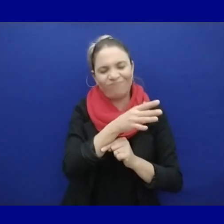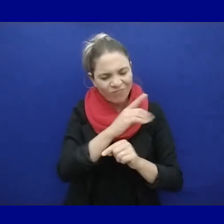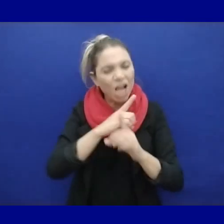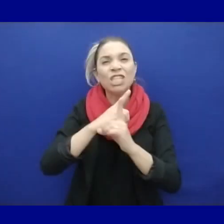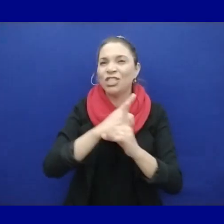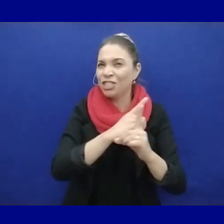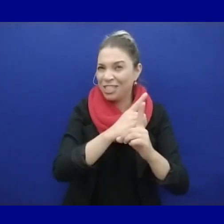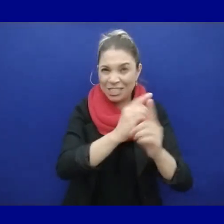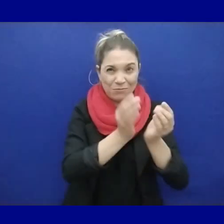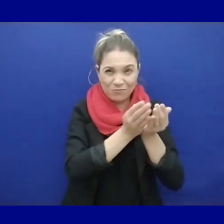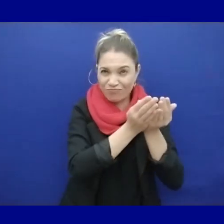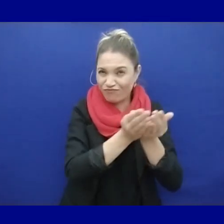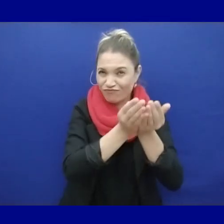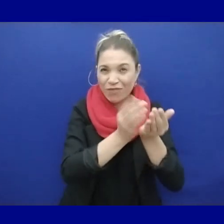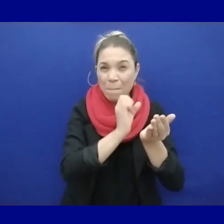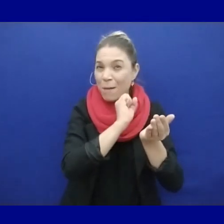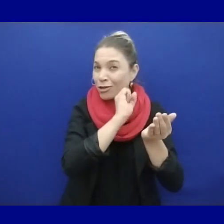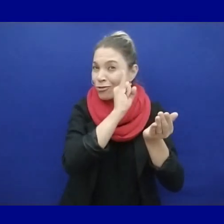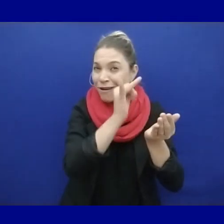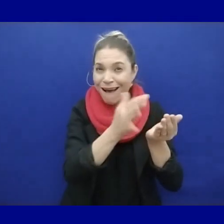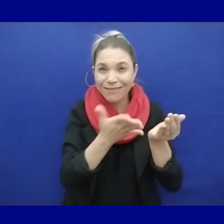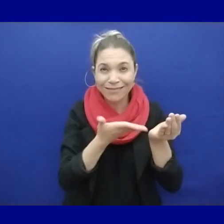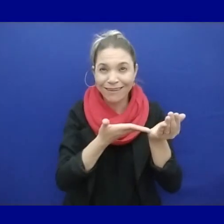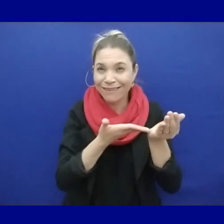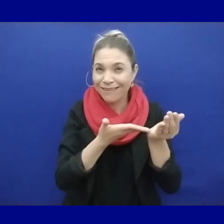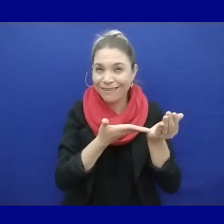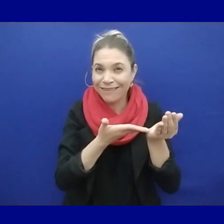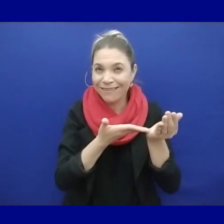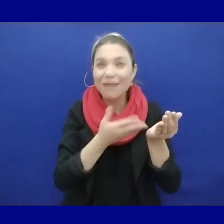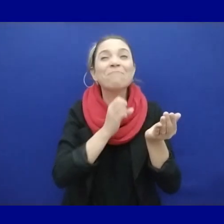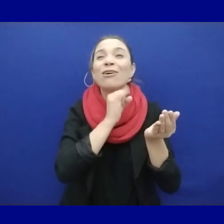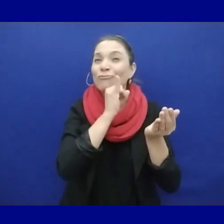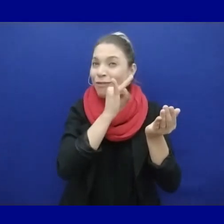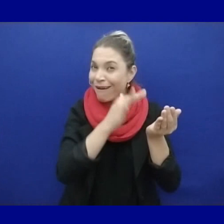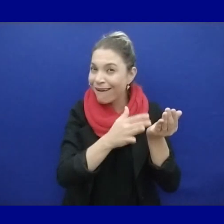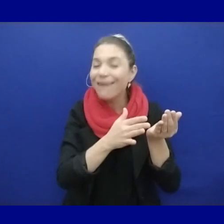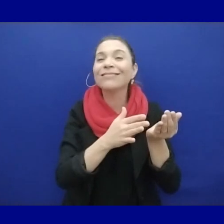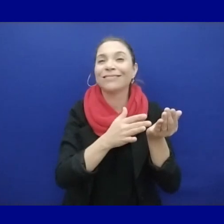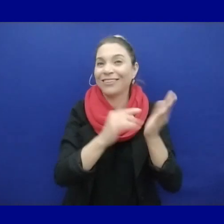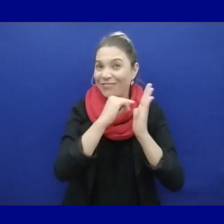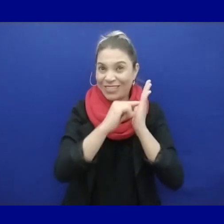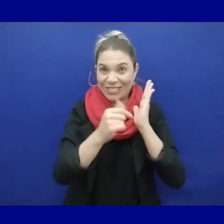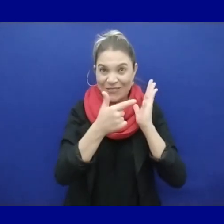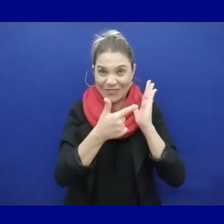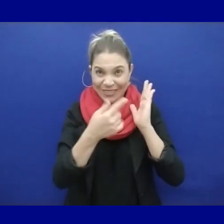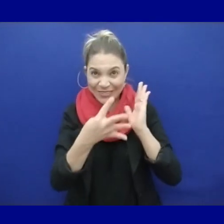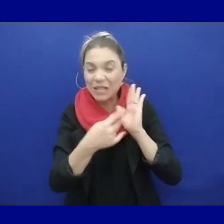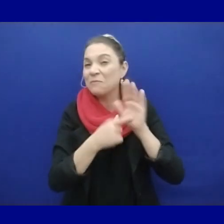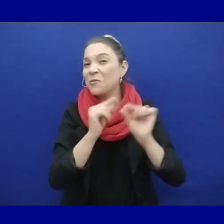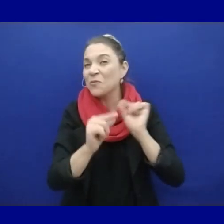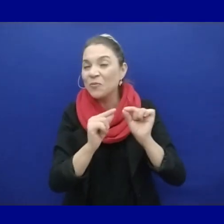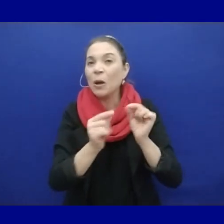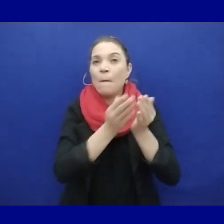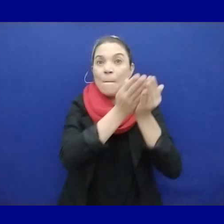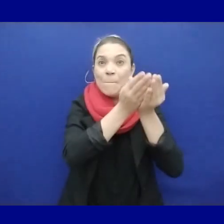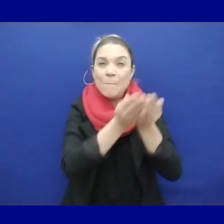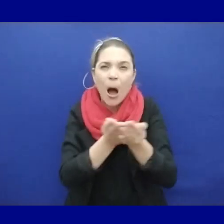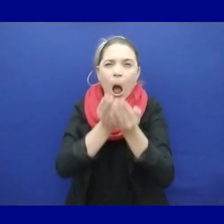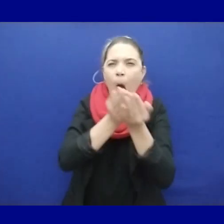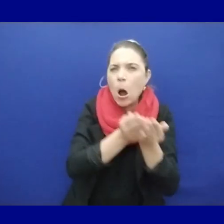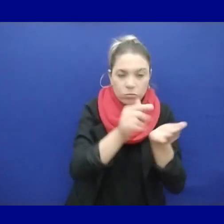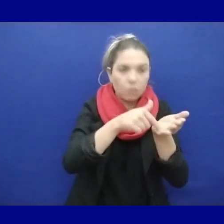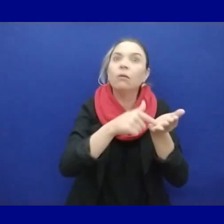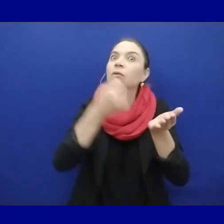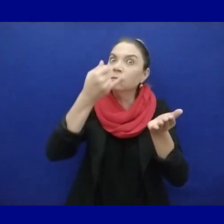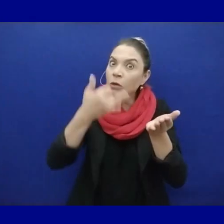em grande dificuldade, porque diz a palavra de Deus no verso 24 que estava o barco